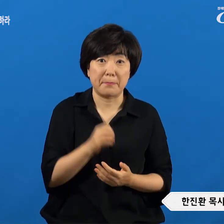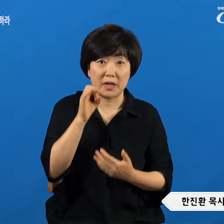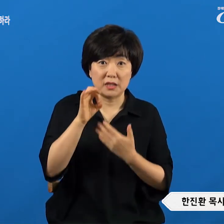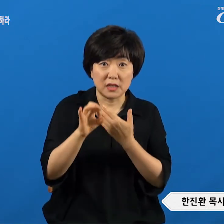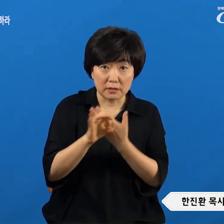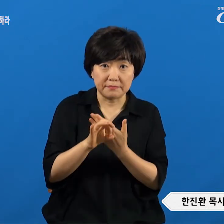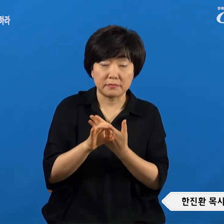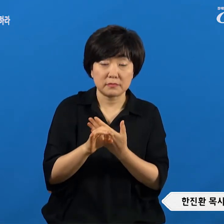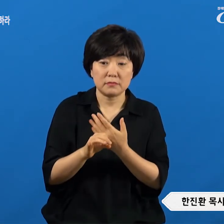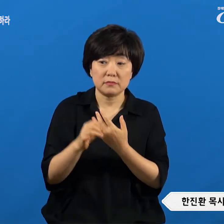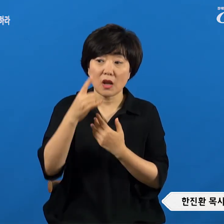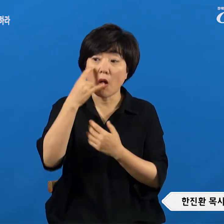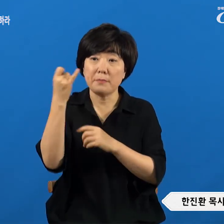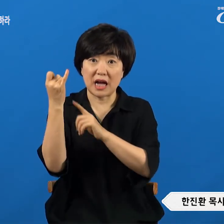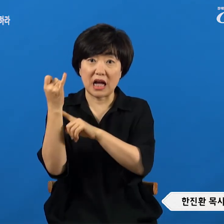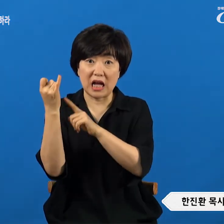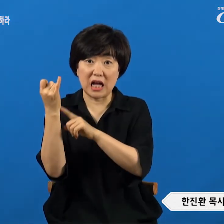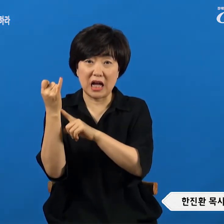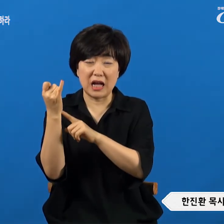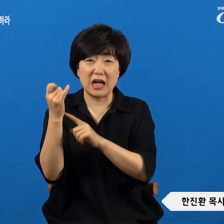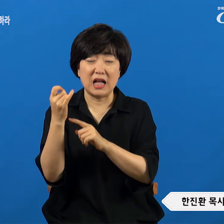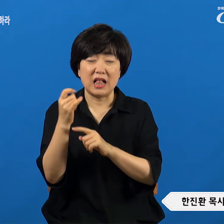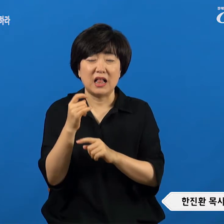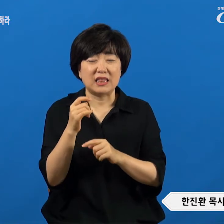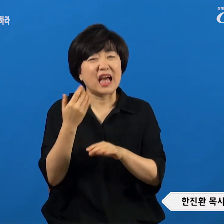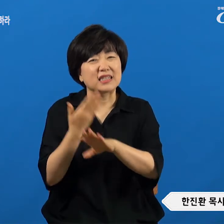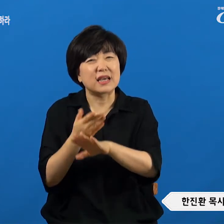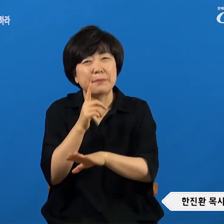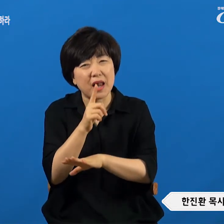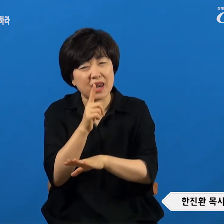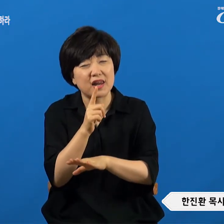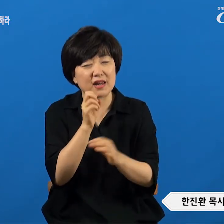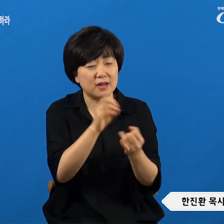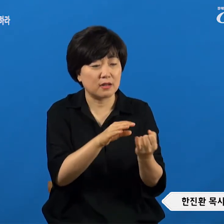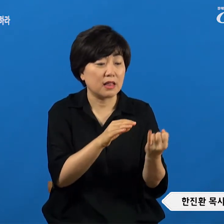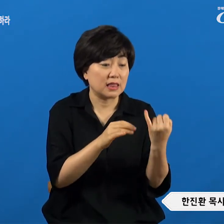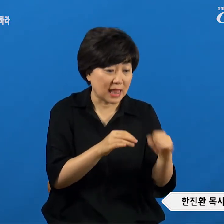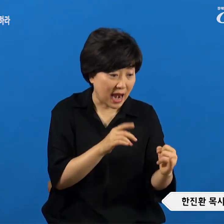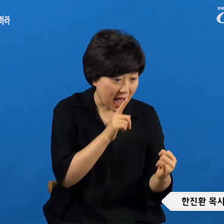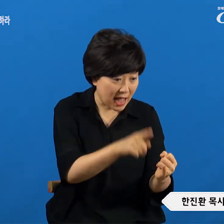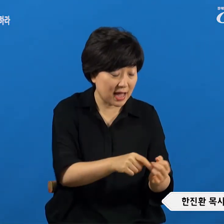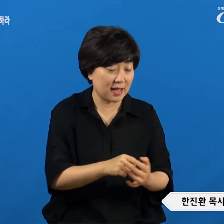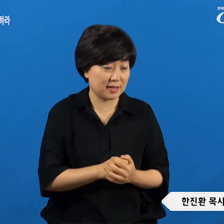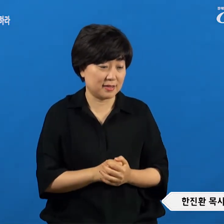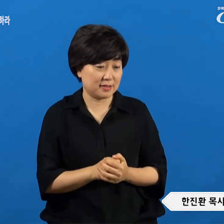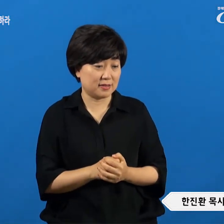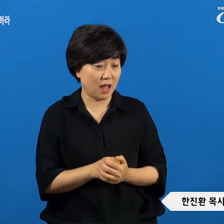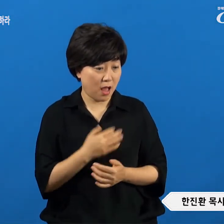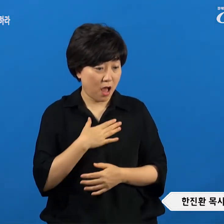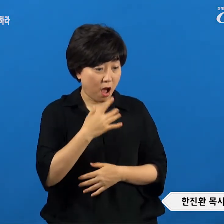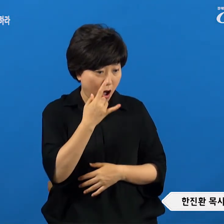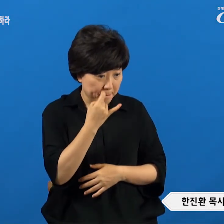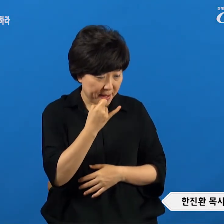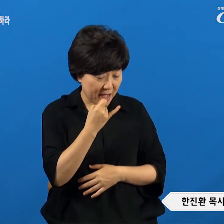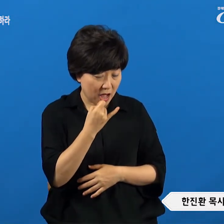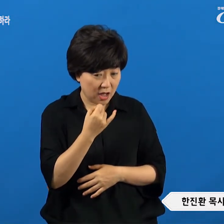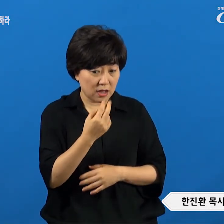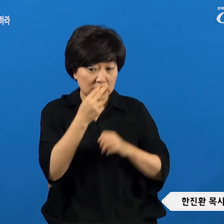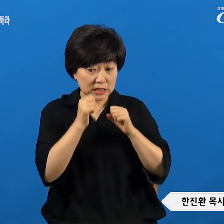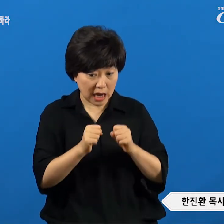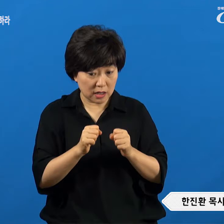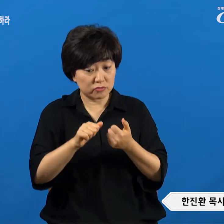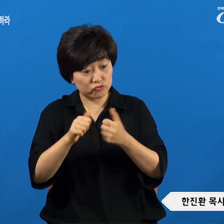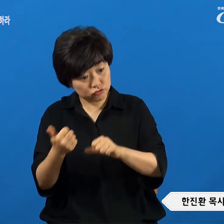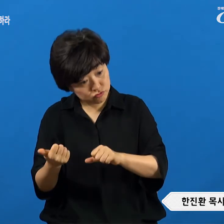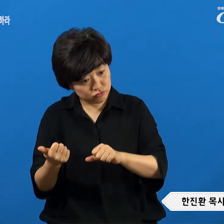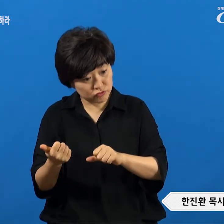만약에 그 엄마가 딸에게 이렇게 말했다면 어떨까요? 딸아, 엄마는 살든지